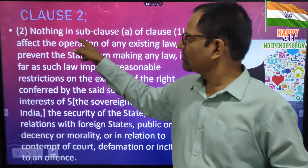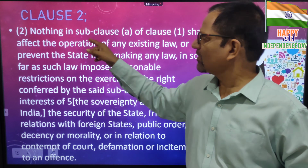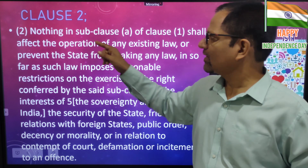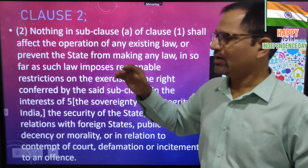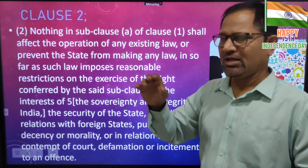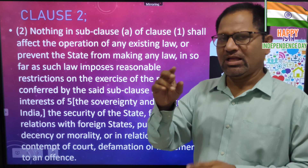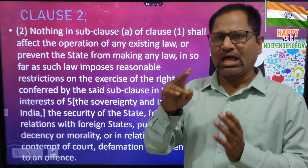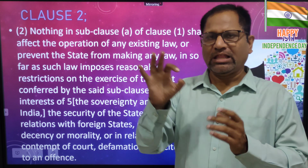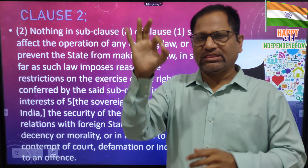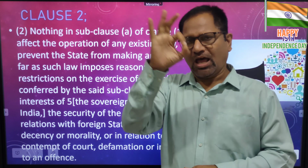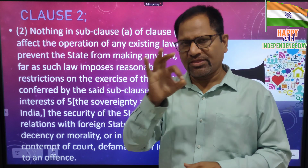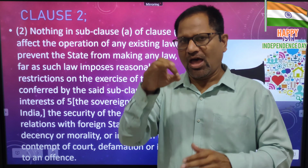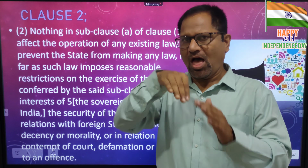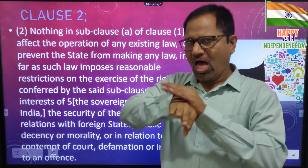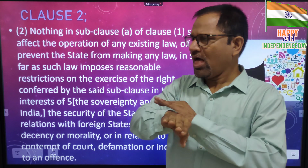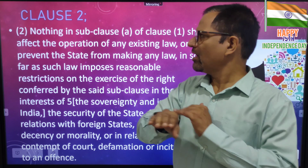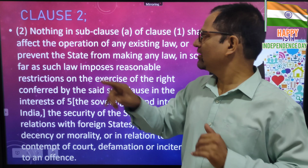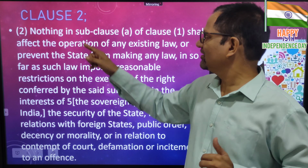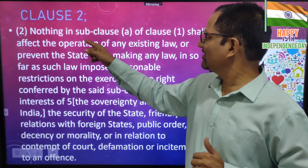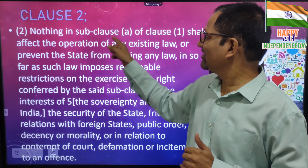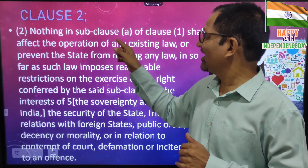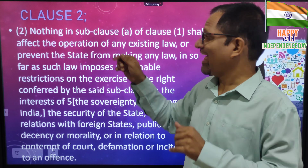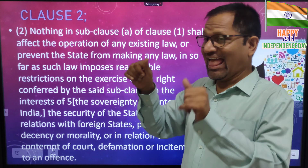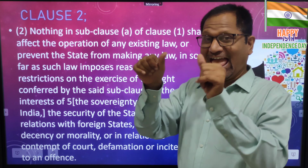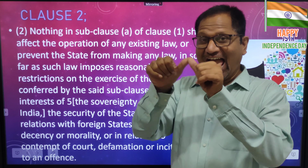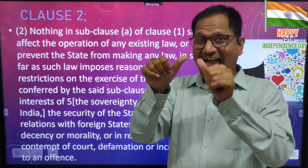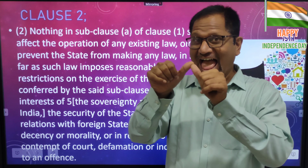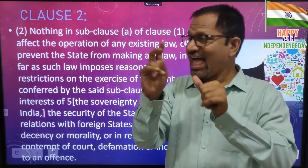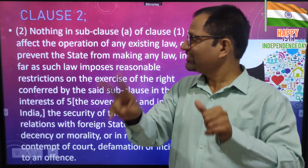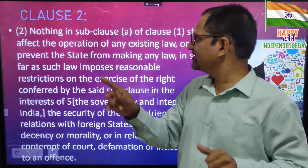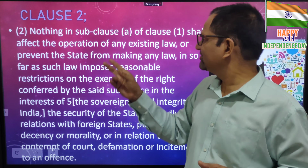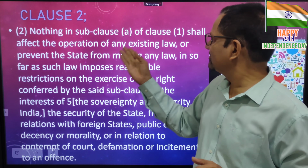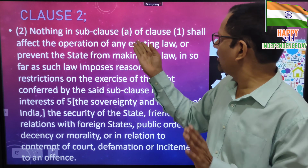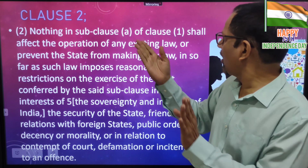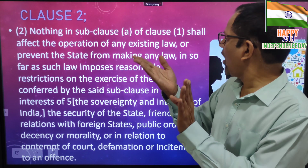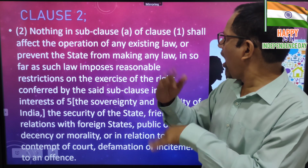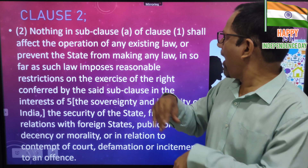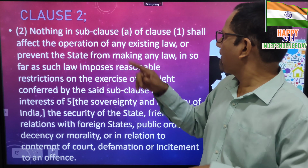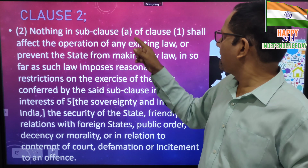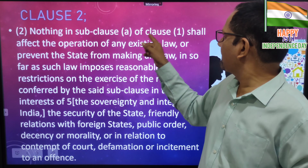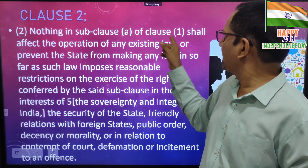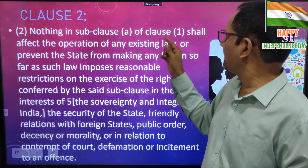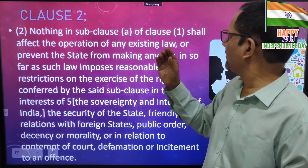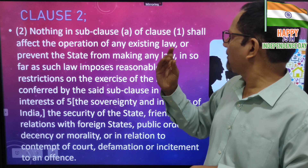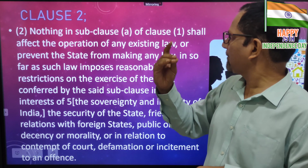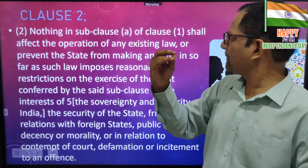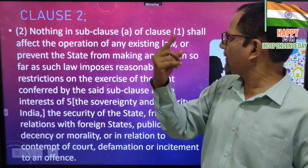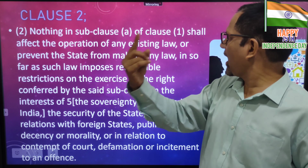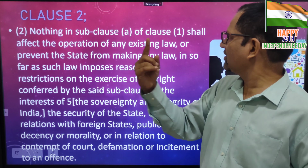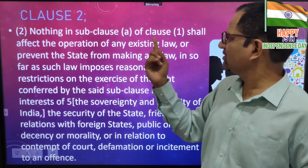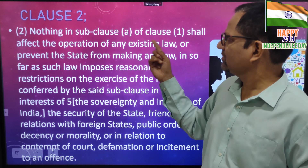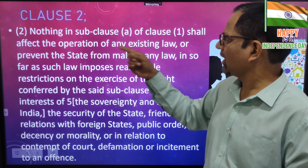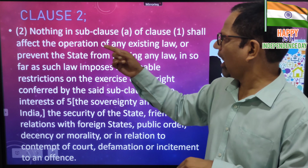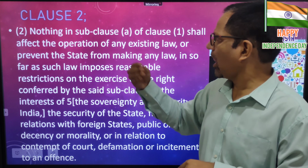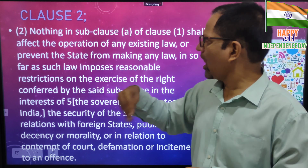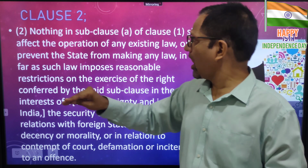क्लॉज 2 जैसे है, तो यहाँ पर मैं बताना चाहूँगा जो सब क्लॉज A ऑफ क्लॉज 1 है, यहाँ